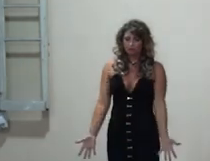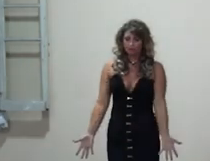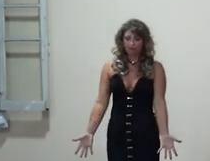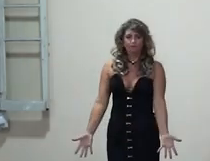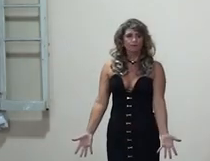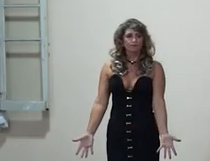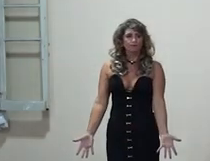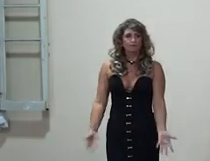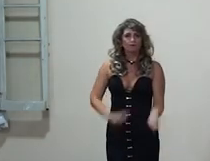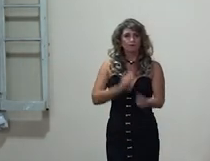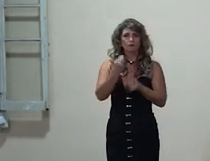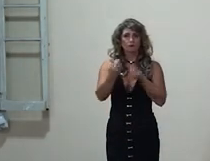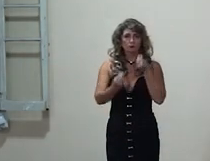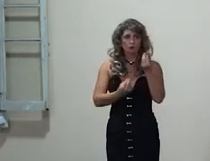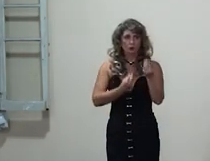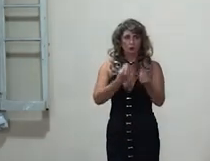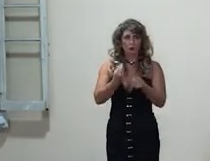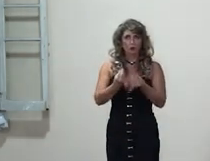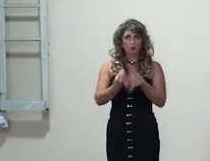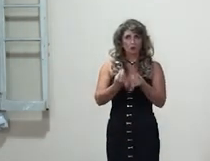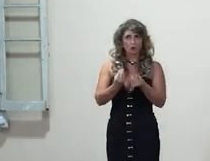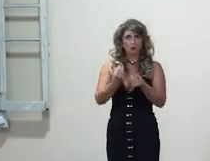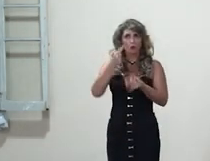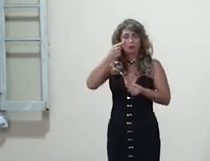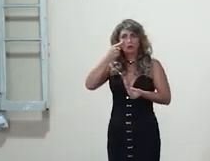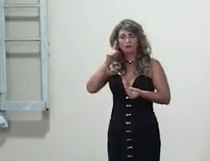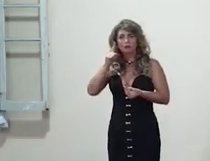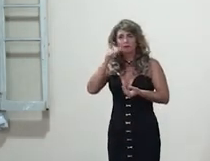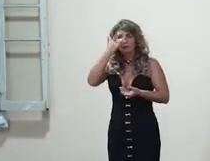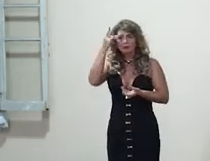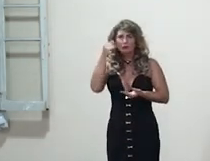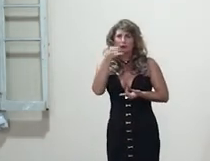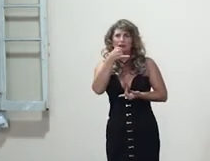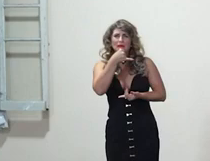E ouvi lamentos